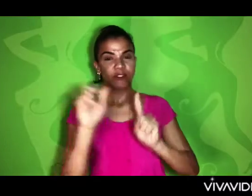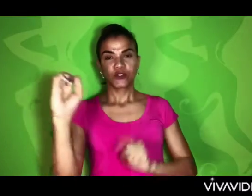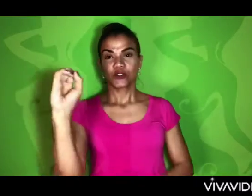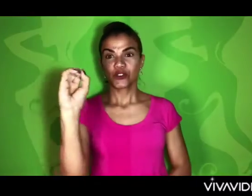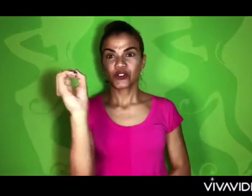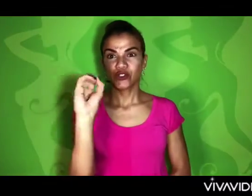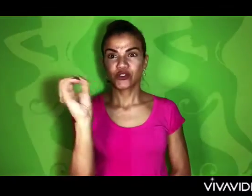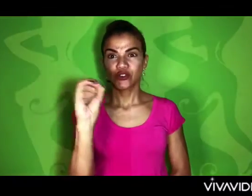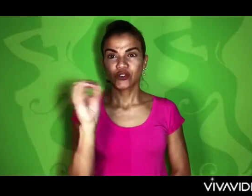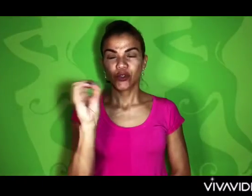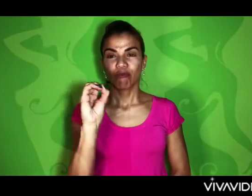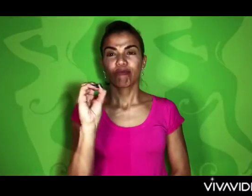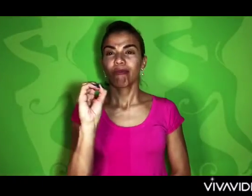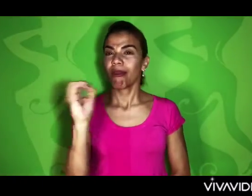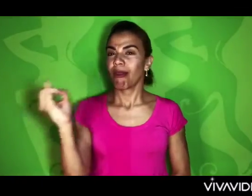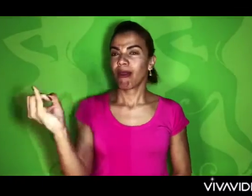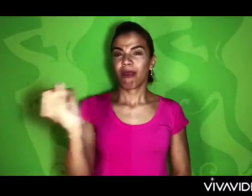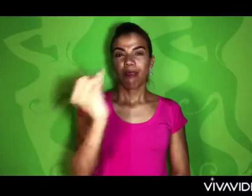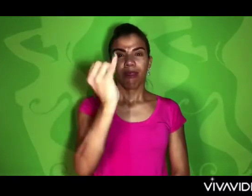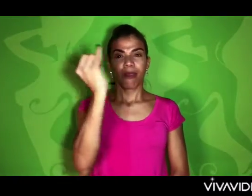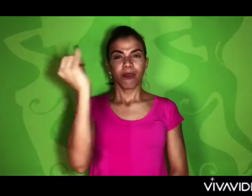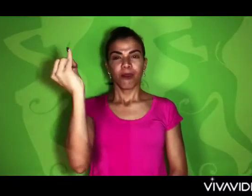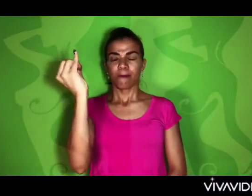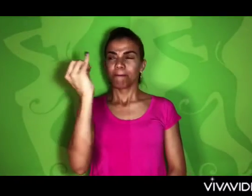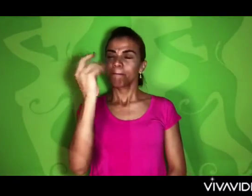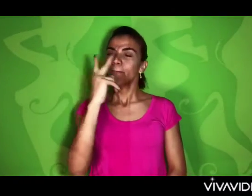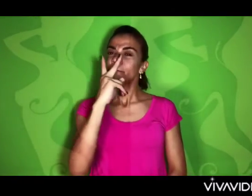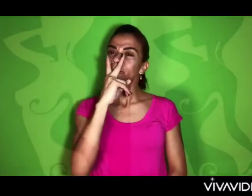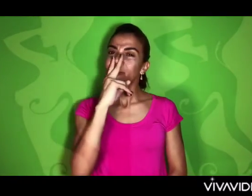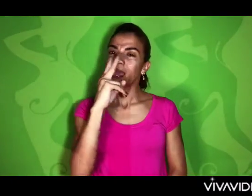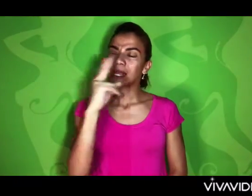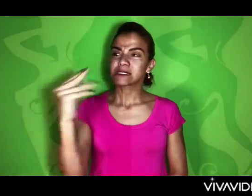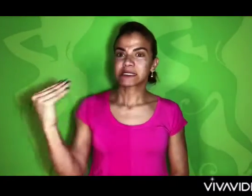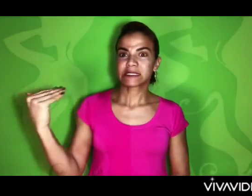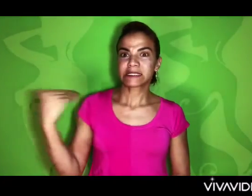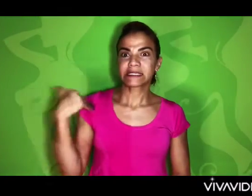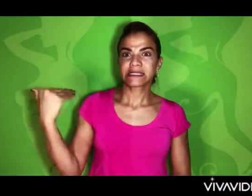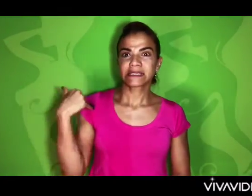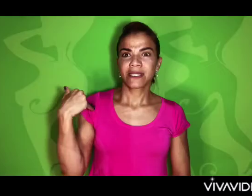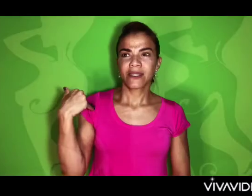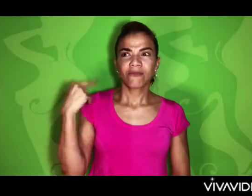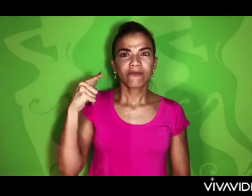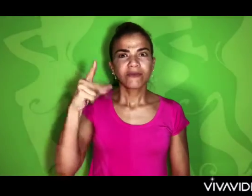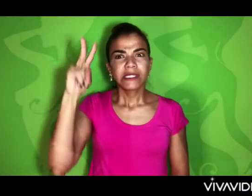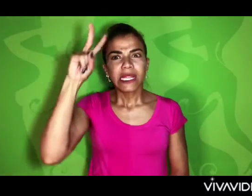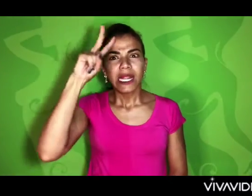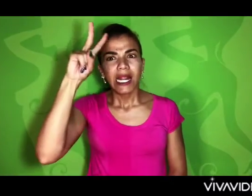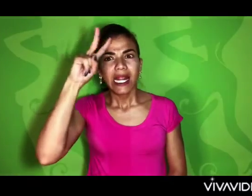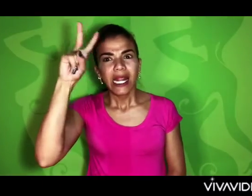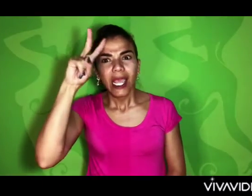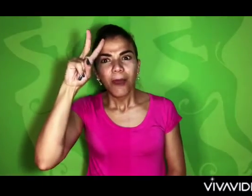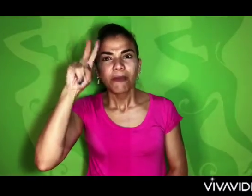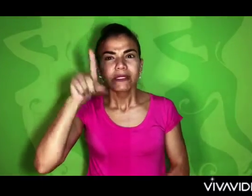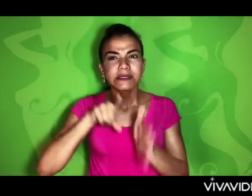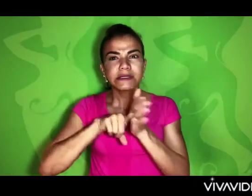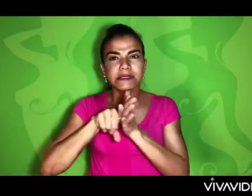no mês de outubro nós sabemos o quão importante é esse mês ele não usa